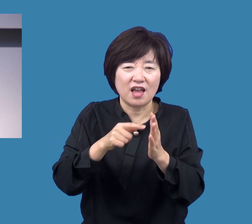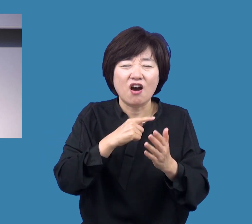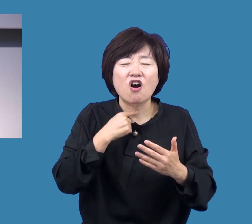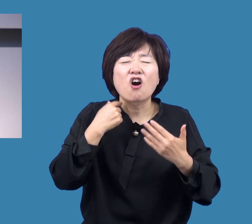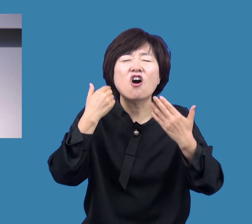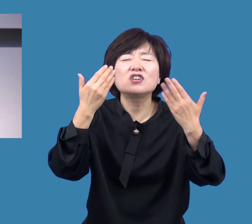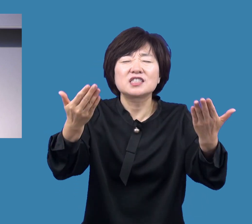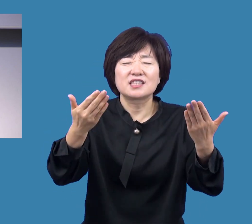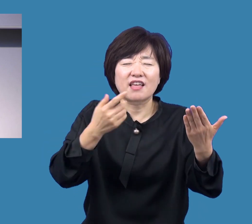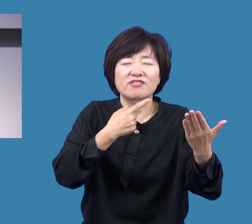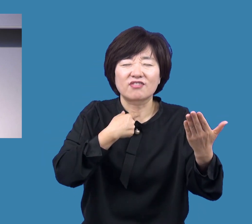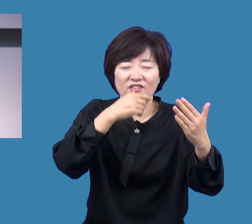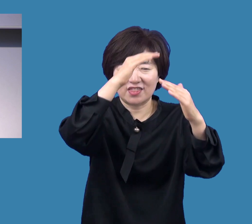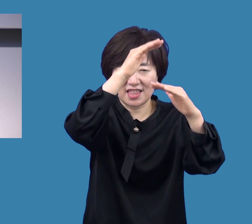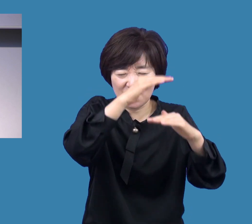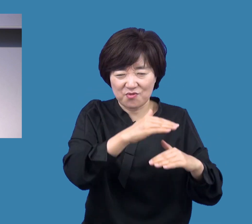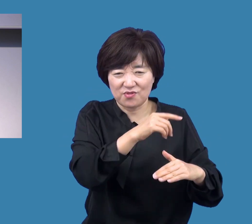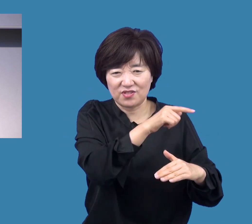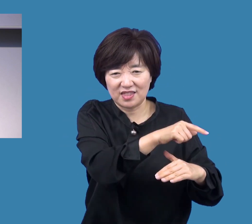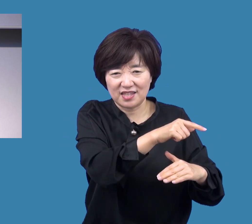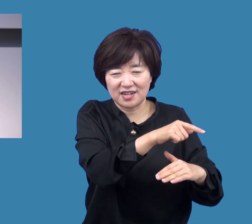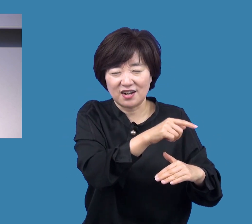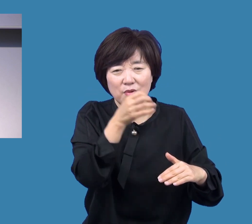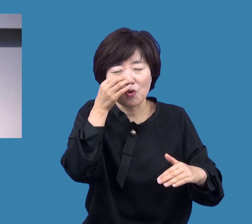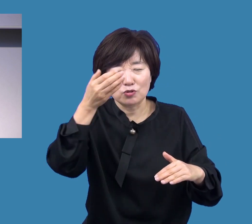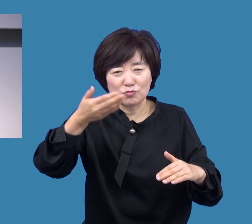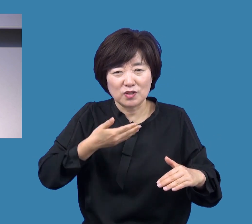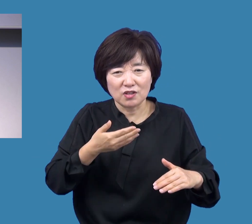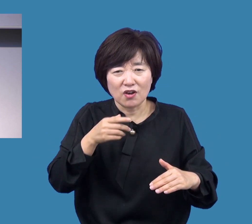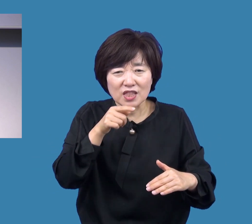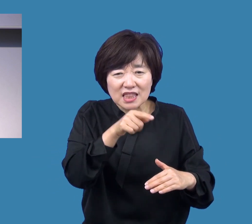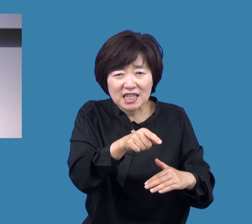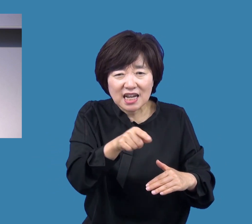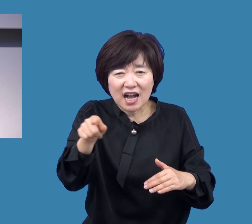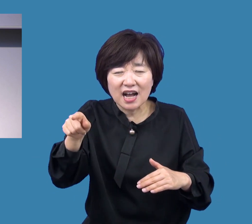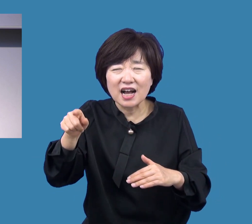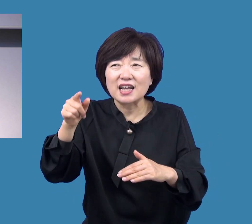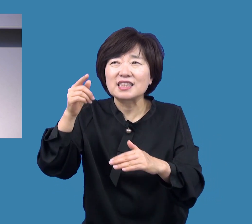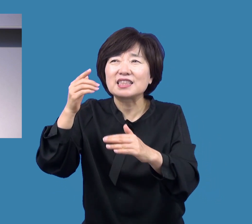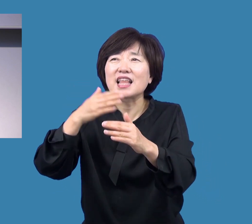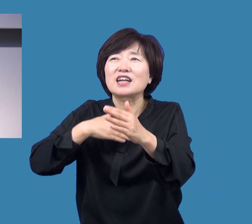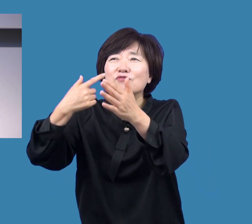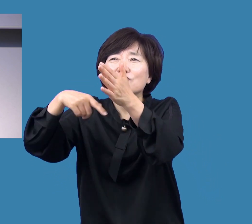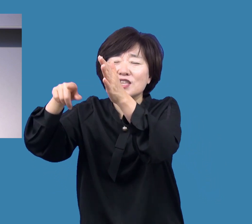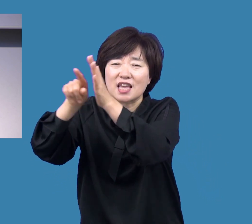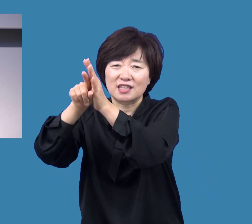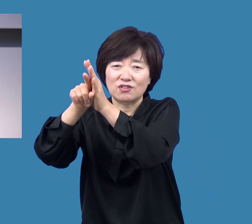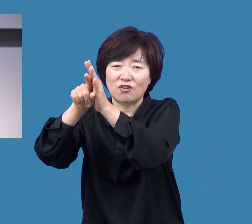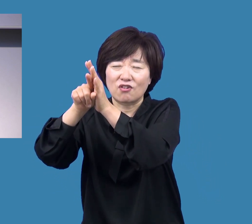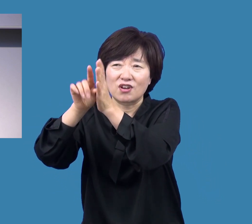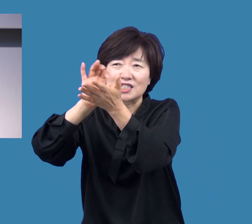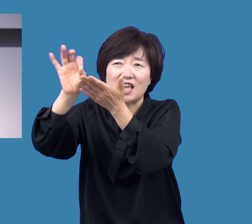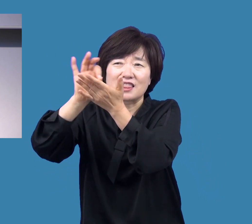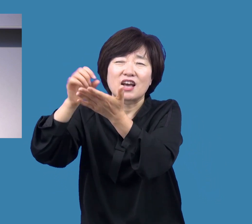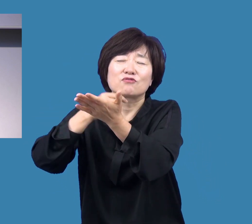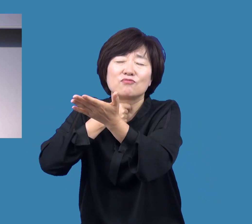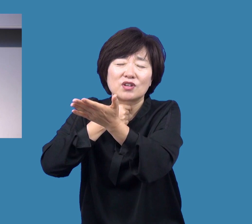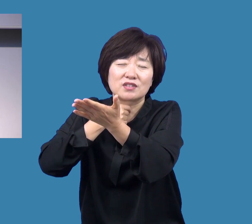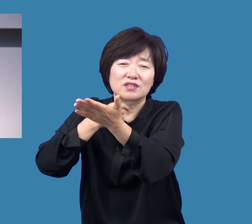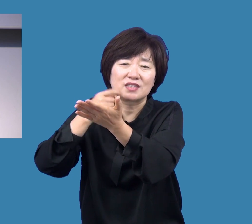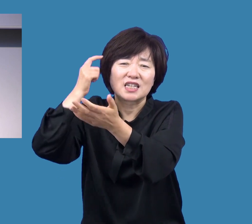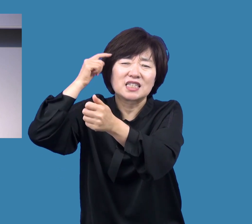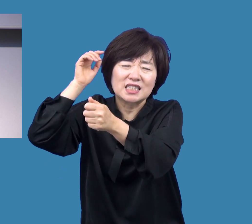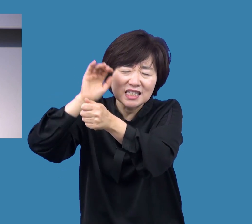내용들을 쭉 보여주시면서, 네가 나를 위해서만 쓰겠다고 했는데 내가 왜 지혜를 안 주겠냐.